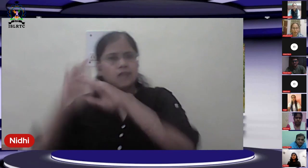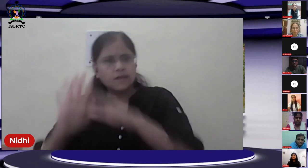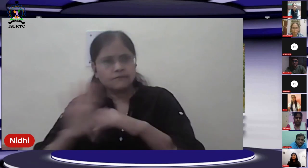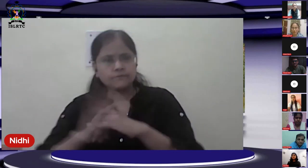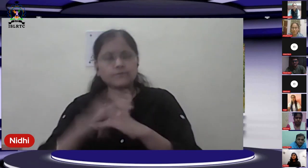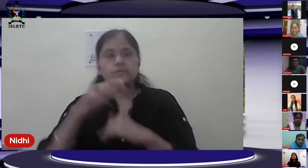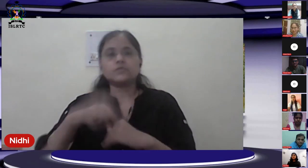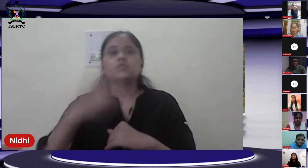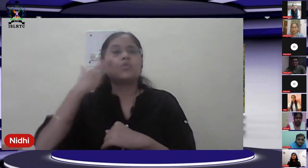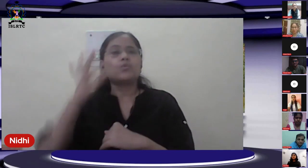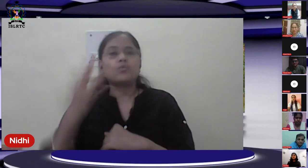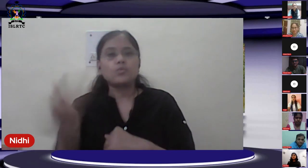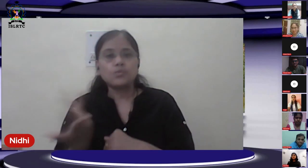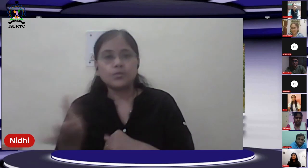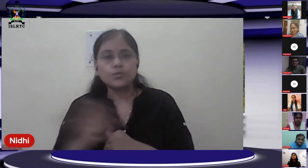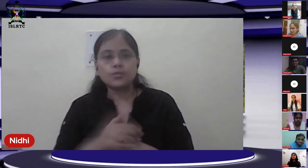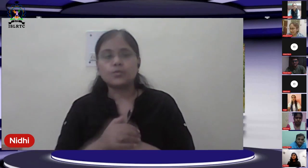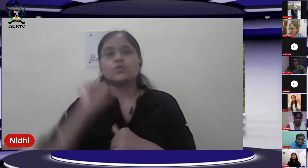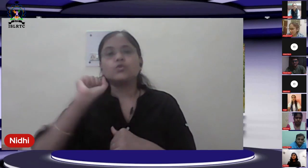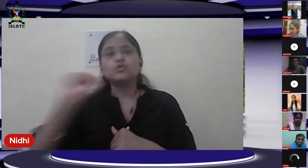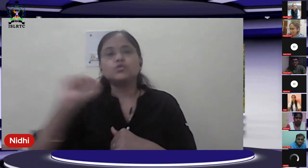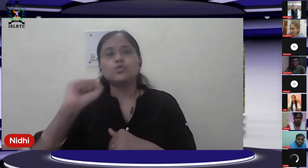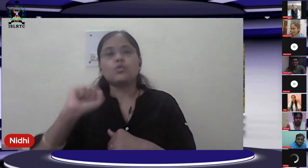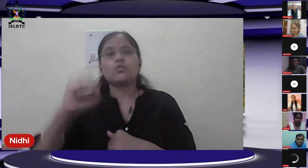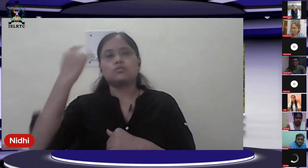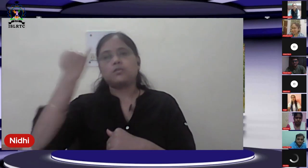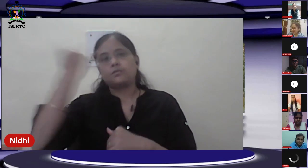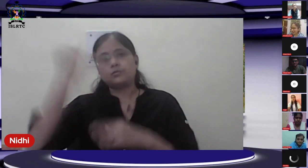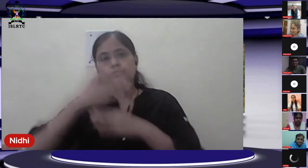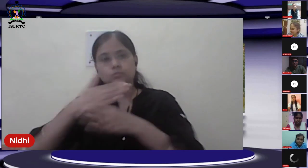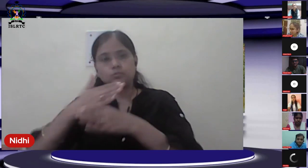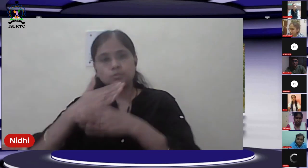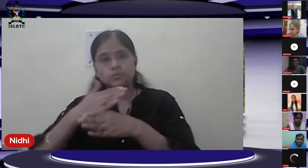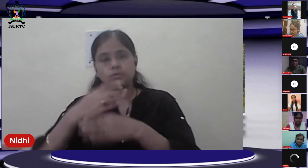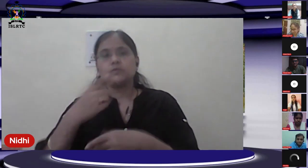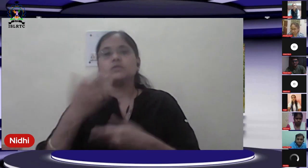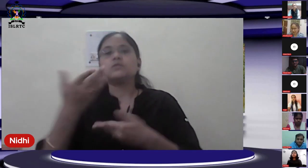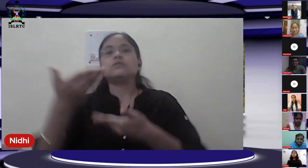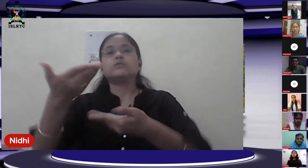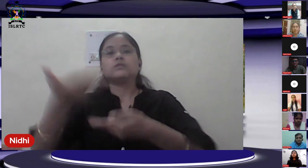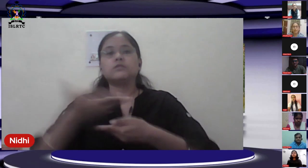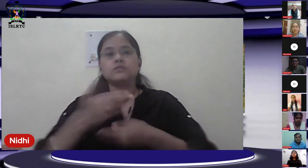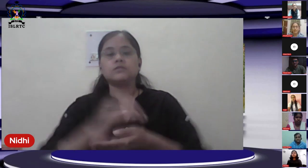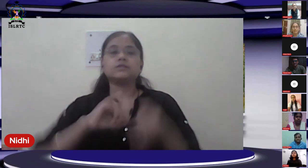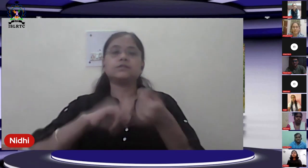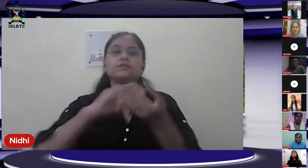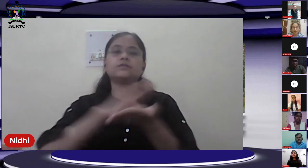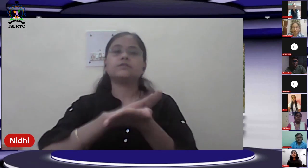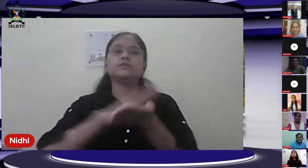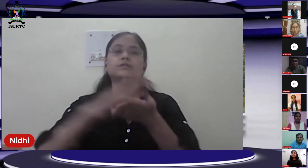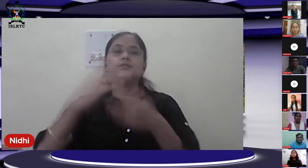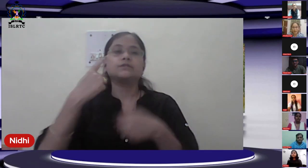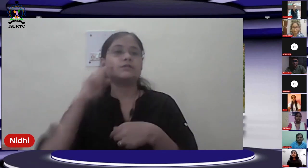यू फॉर शेयरिंग योर थॉट्स। नाउ आई वुड लाइक टू इनवाइट शिवम गोयल, ही इज अवर स्टूडेंट